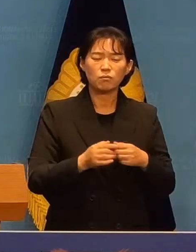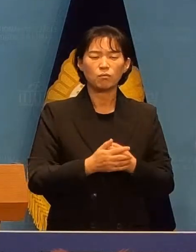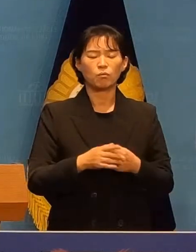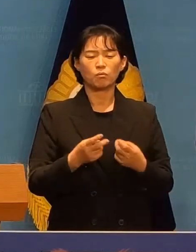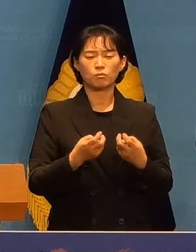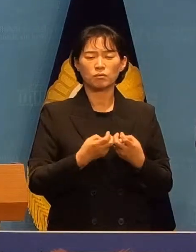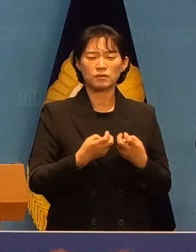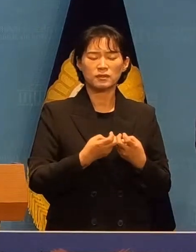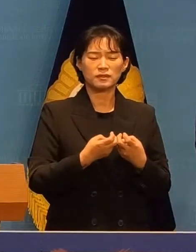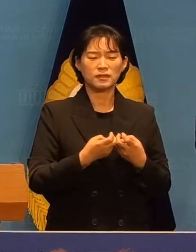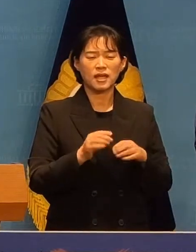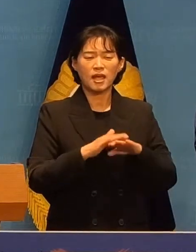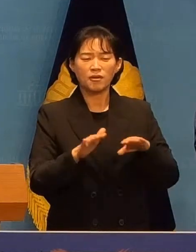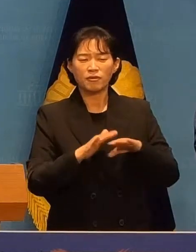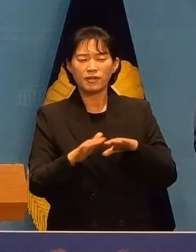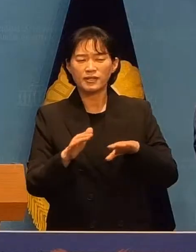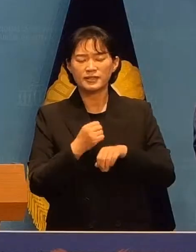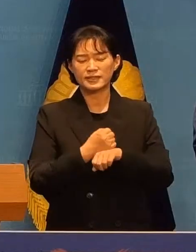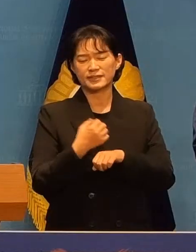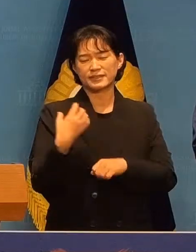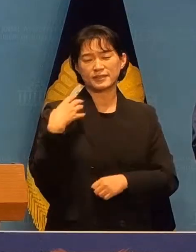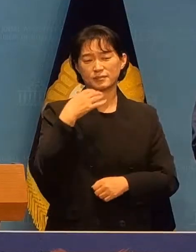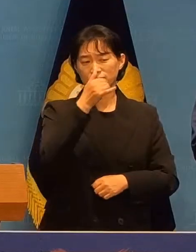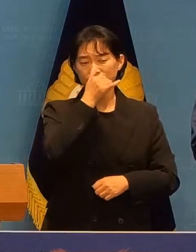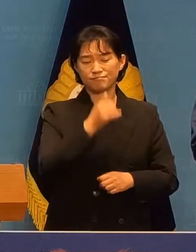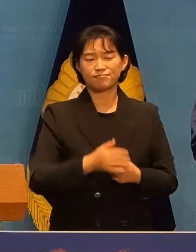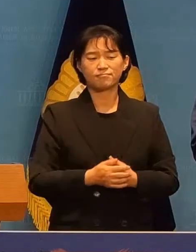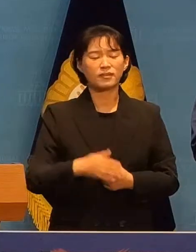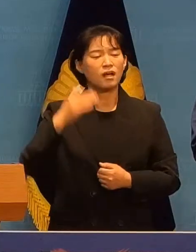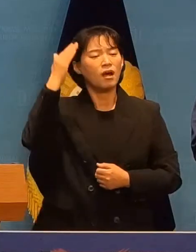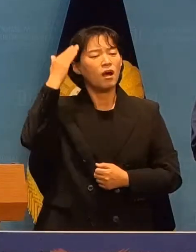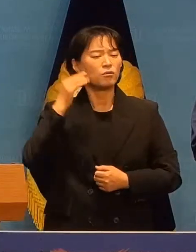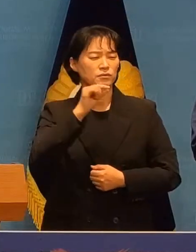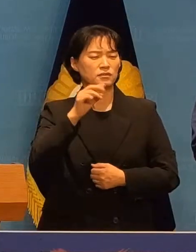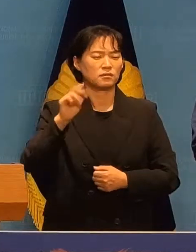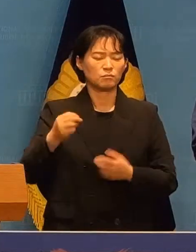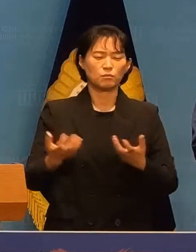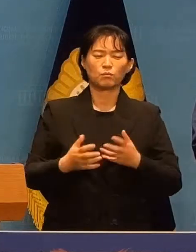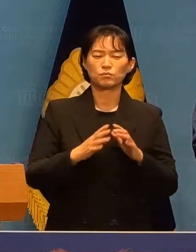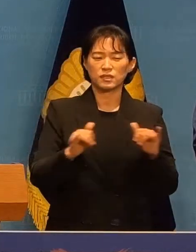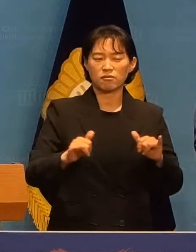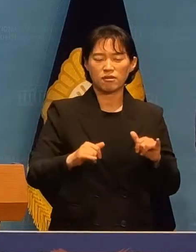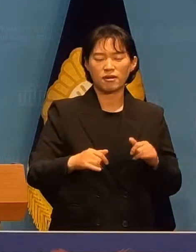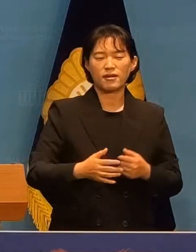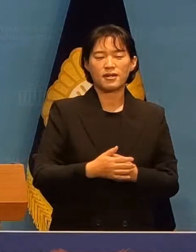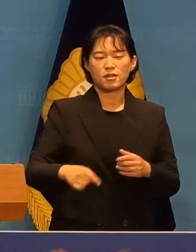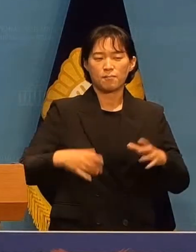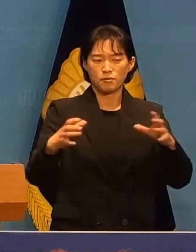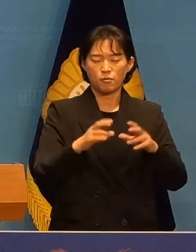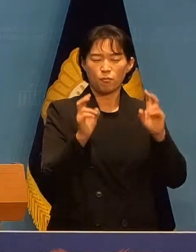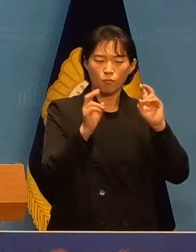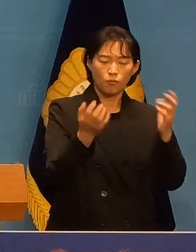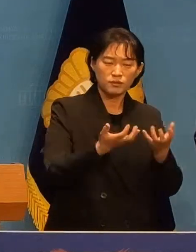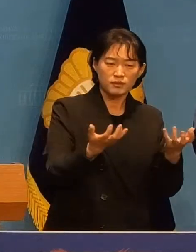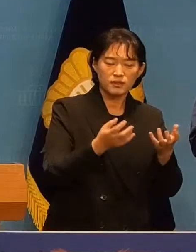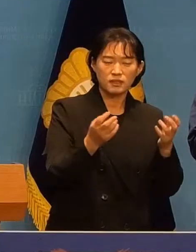공적 책무가 있습니다. 한국 GM은 노동자와 협력업체, 지역사회와 땀, 국민 열세가 함께 만든